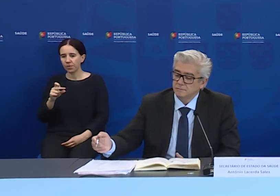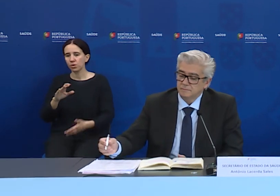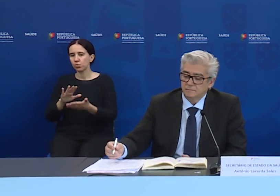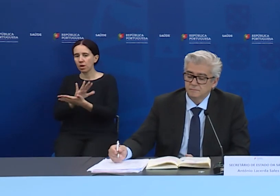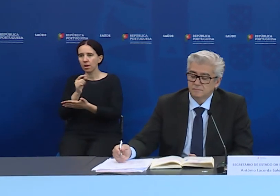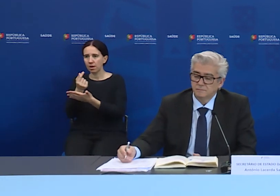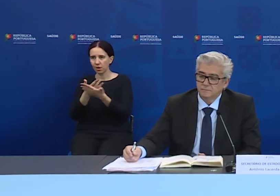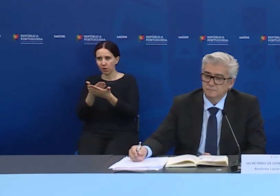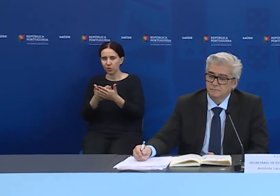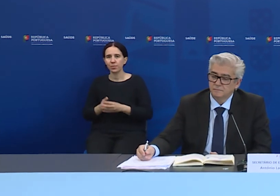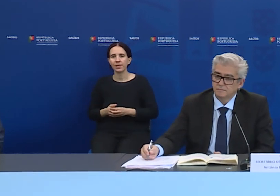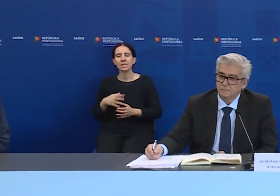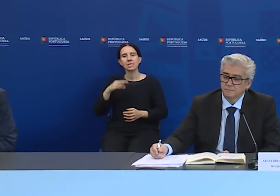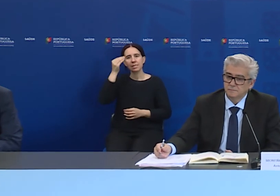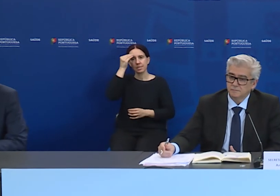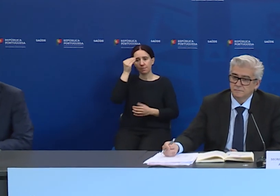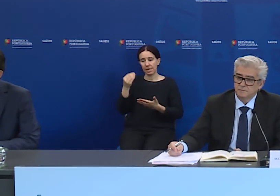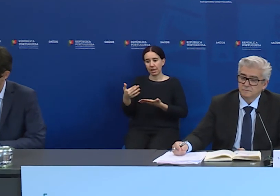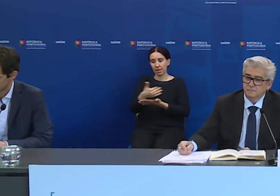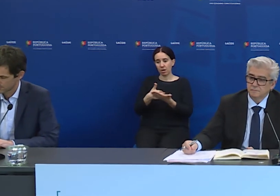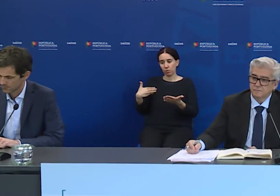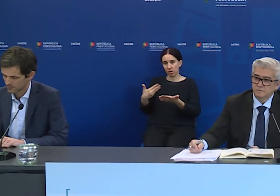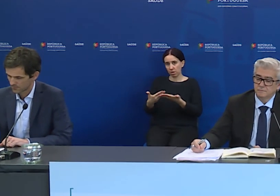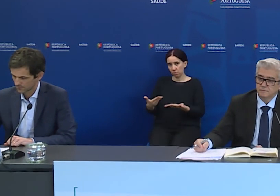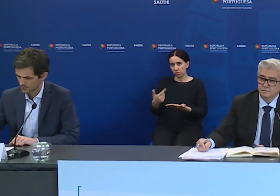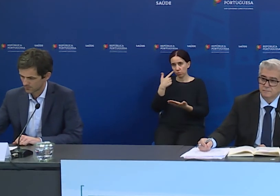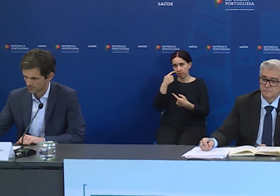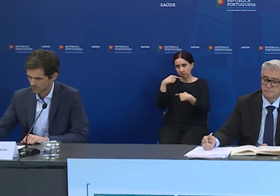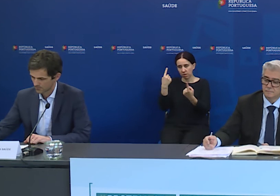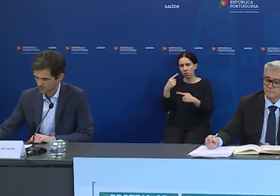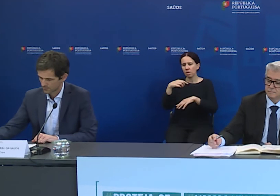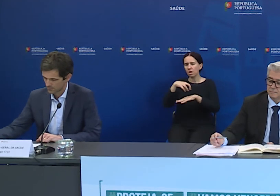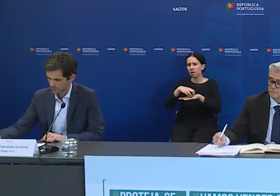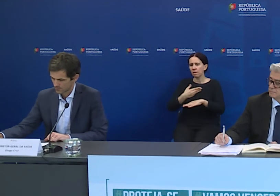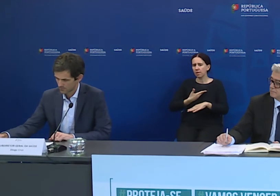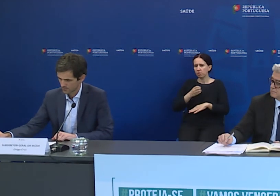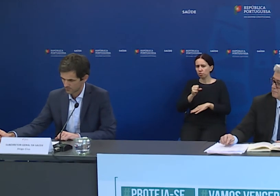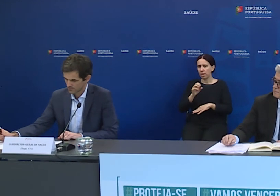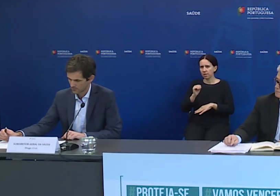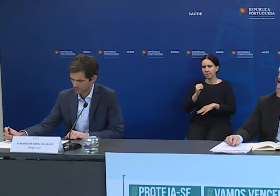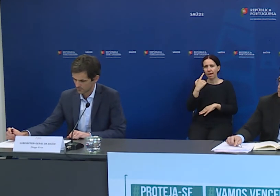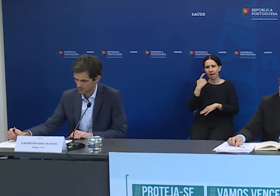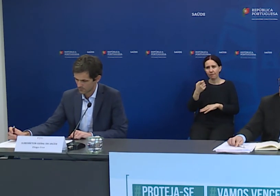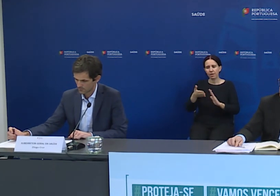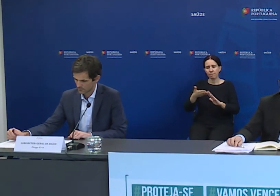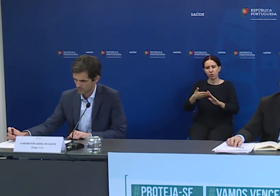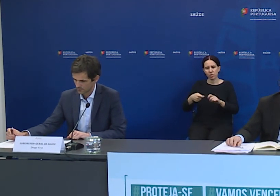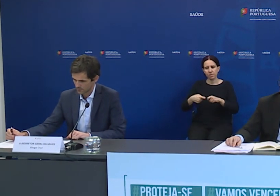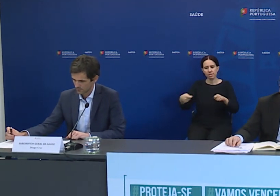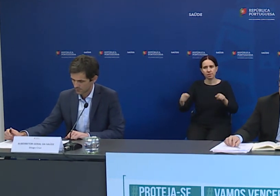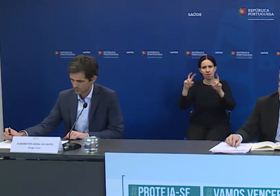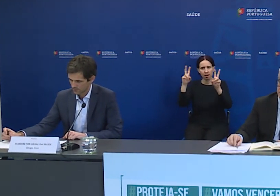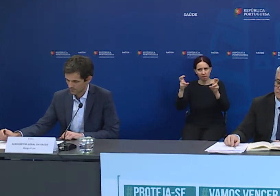queria saber se perante os dados conhecidos até hoje se a dgs considera aqui o estado de emergência deve ser prolongado